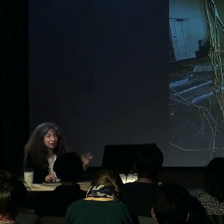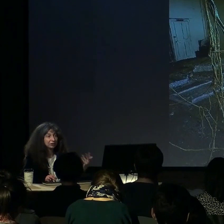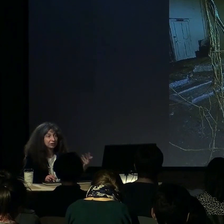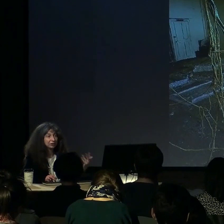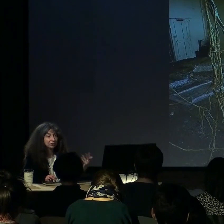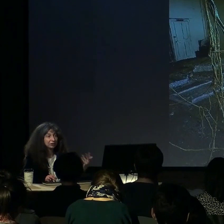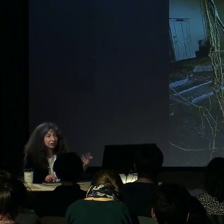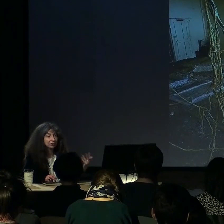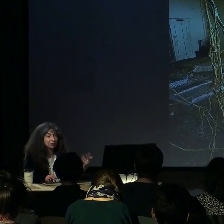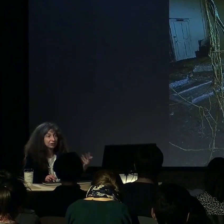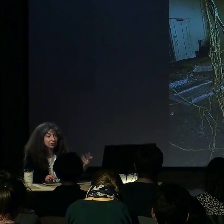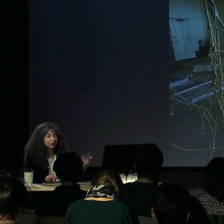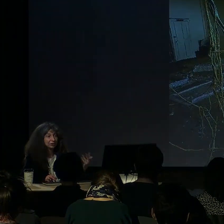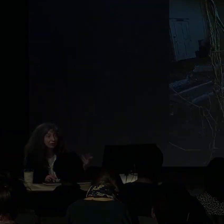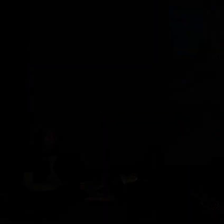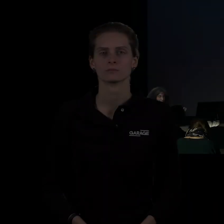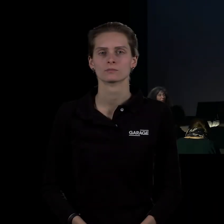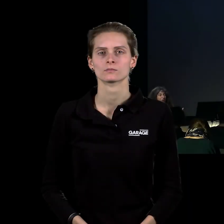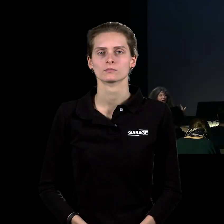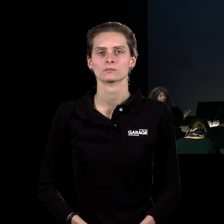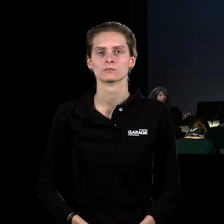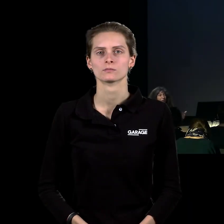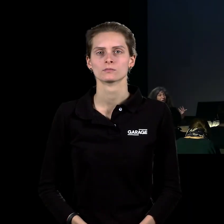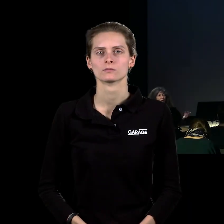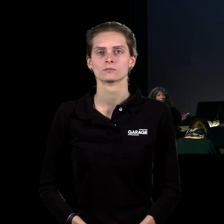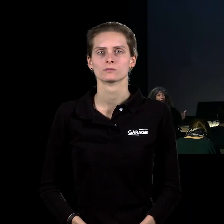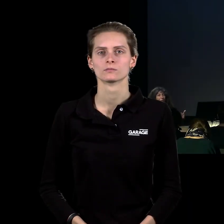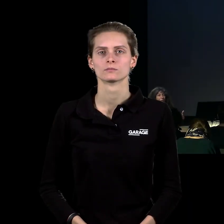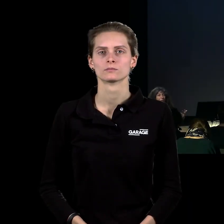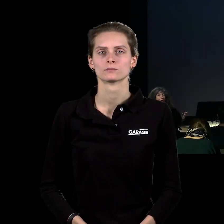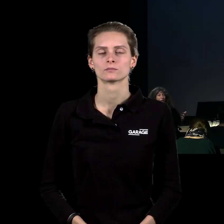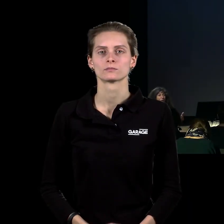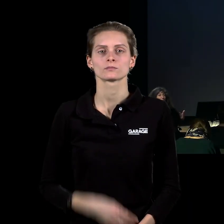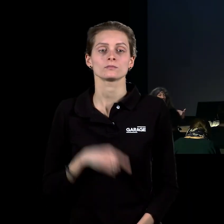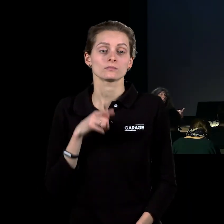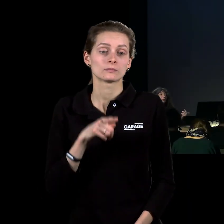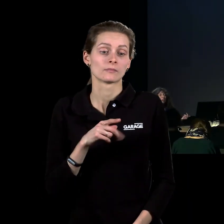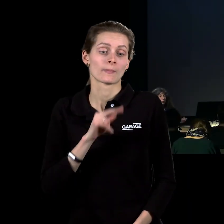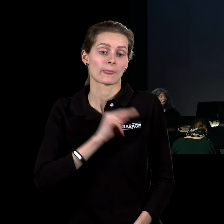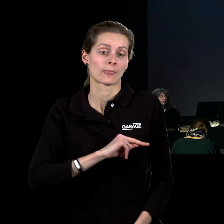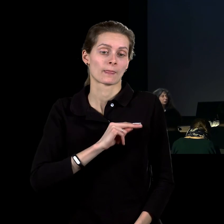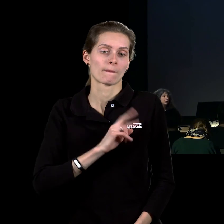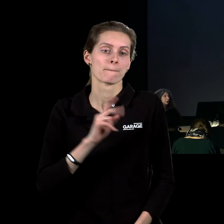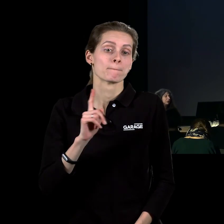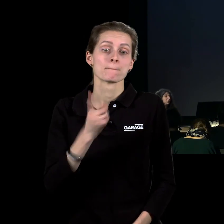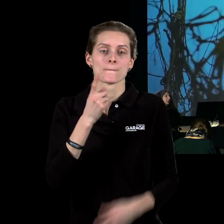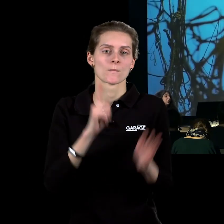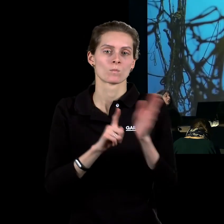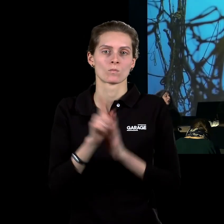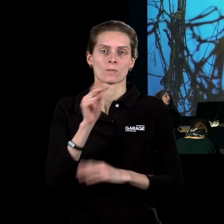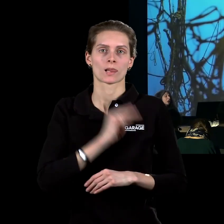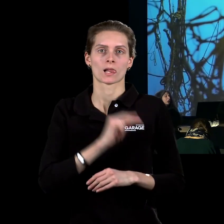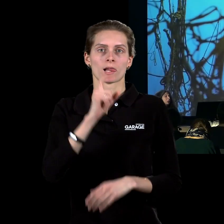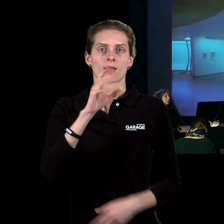помещение, провисая в некоторых местах. Вот именно с этими вещами как бы работала, наверное. Одной из первых начала работать Эва